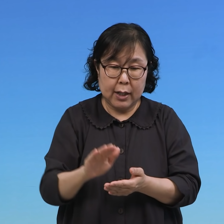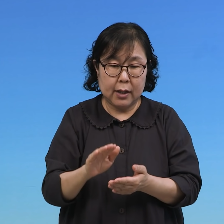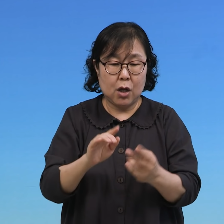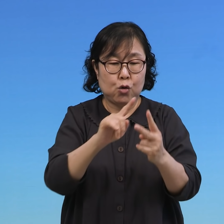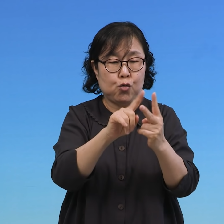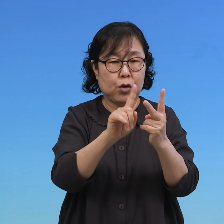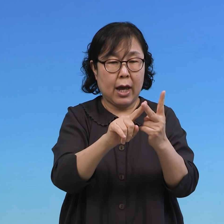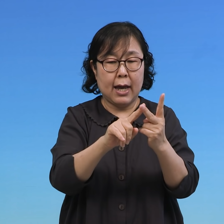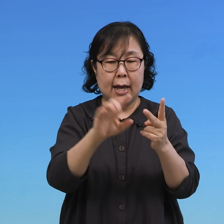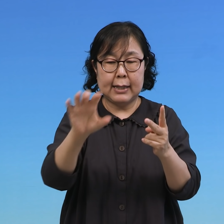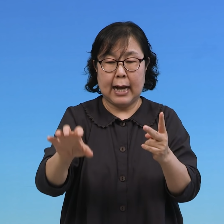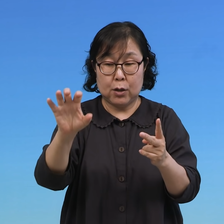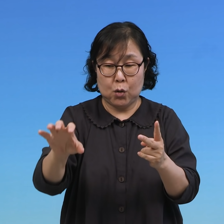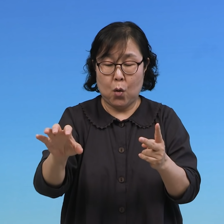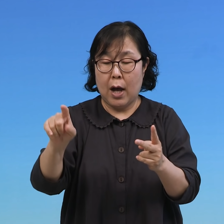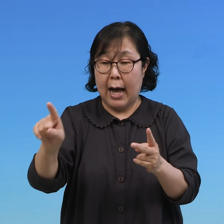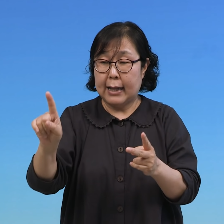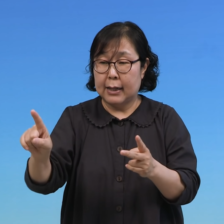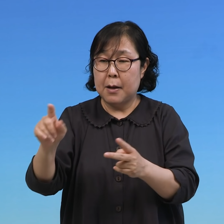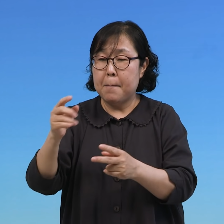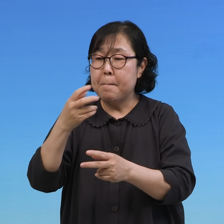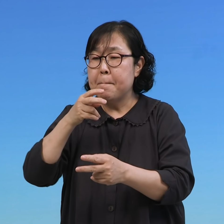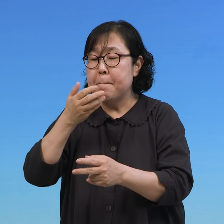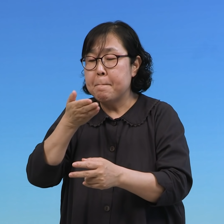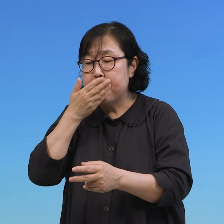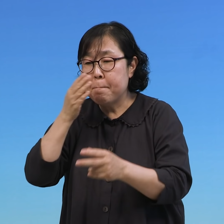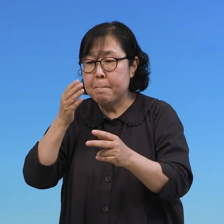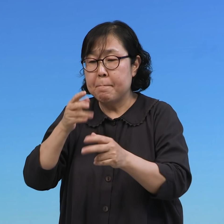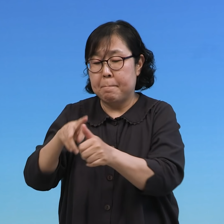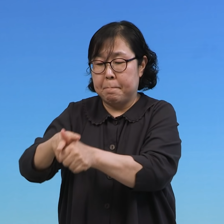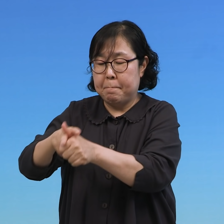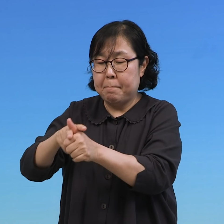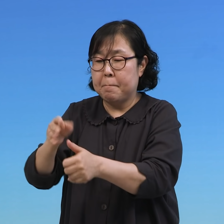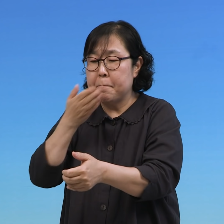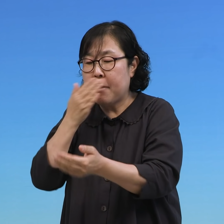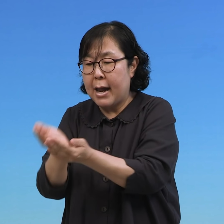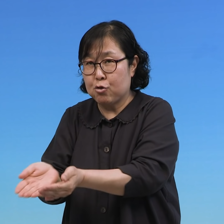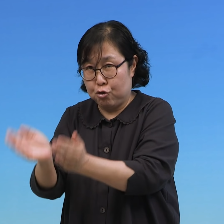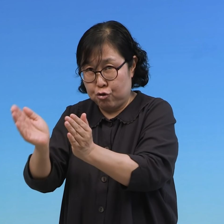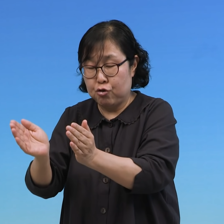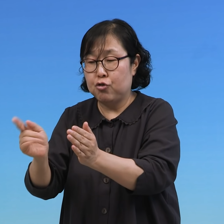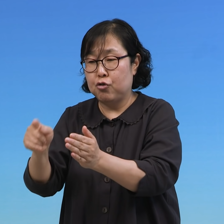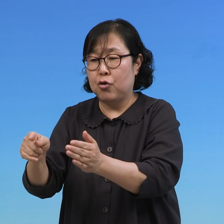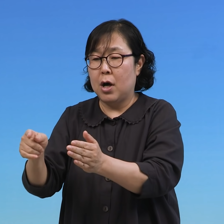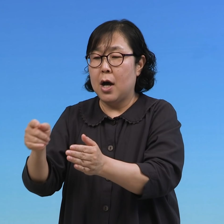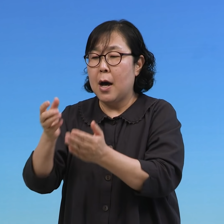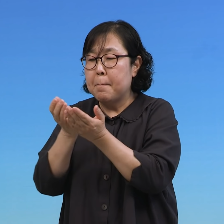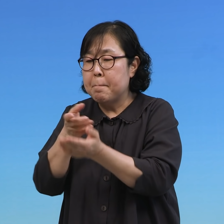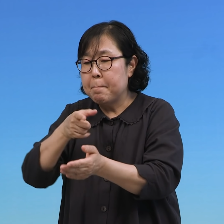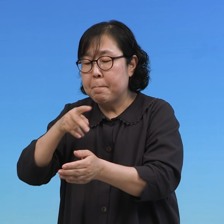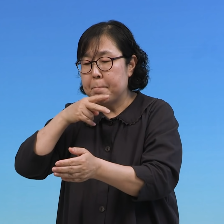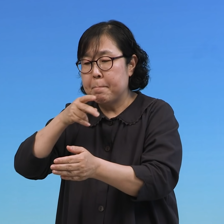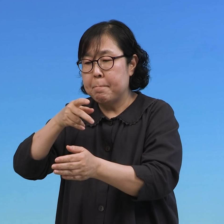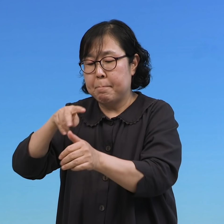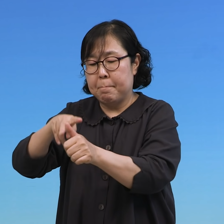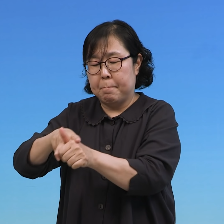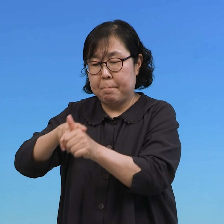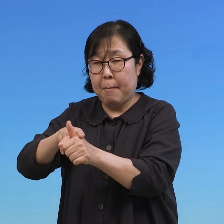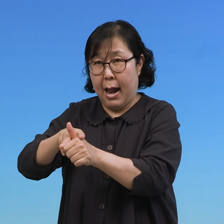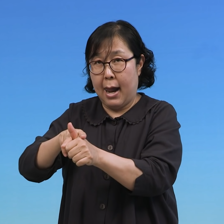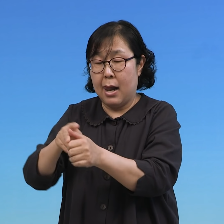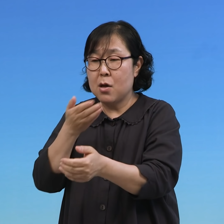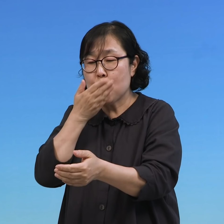두 장소를 지목합니다. 그 한 곳은 말구유입니다. 말구유는 어떤 곳입니까? 낮은 곳입니다. 춥고 냄새나는